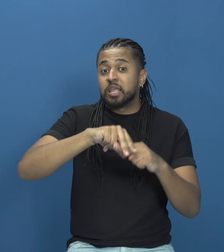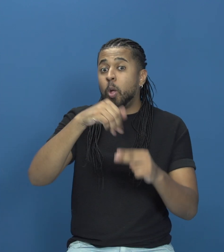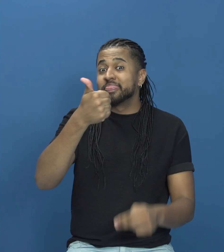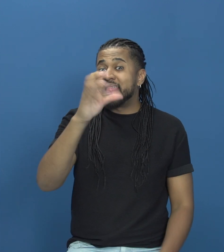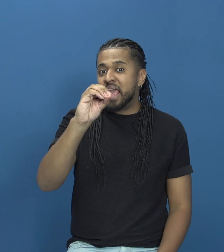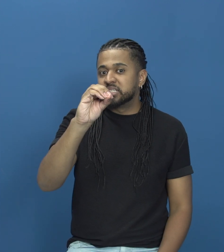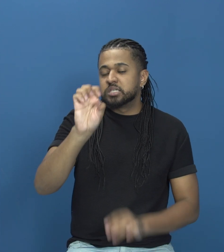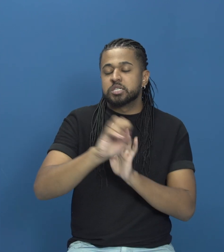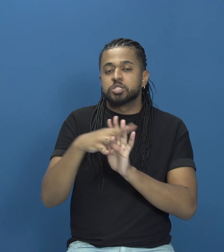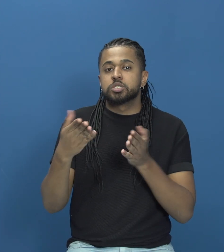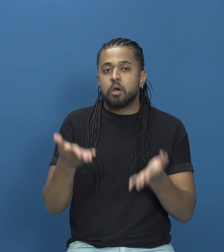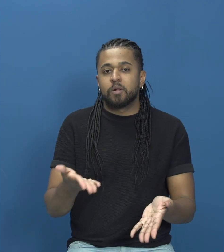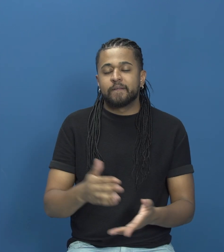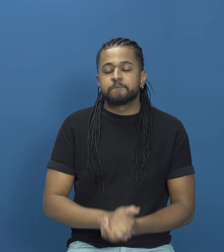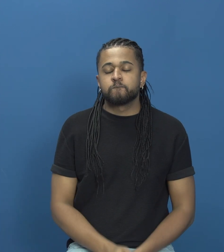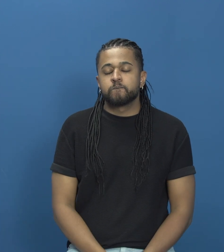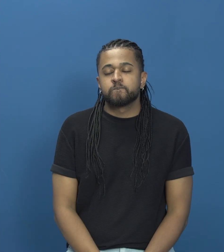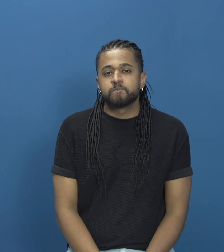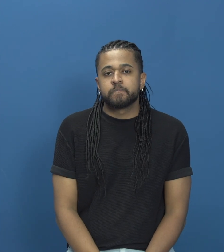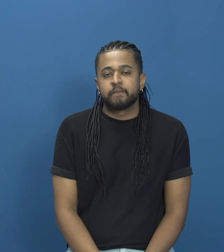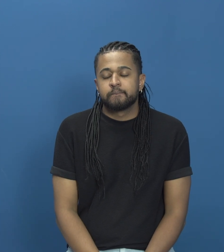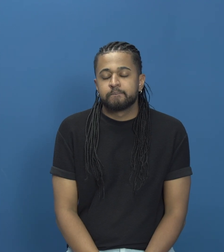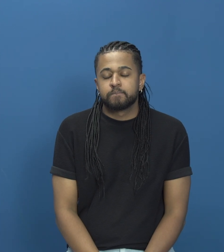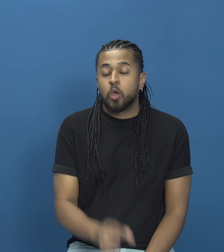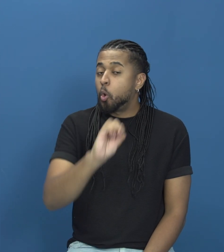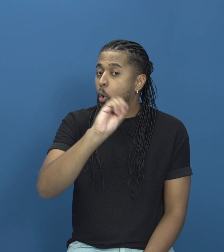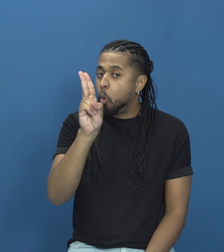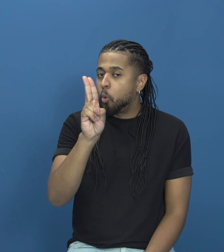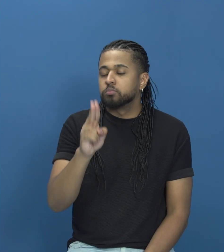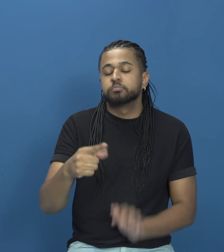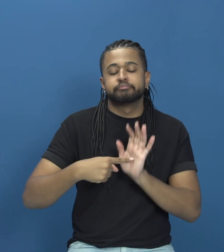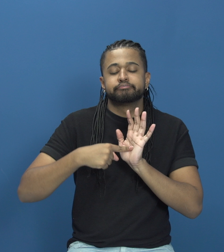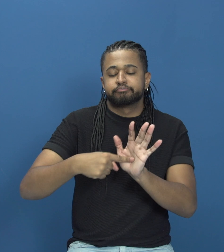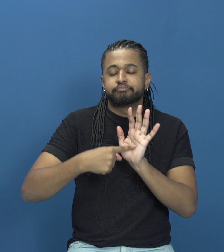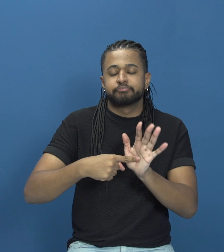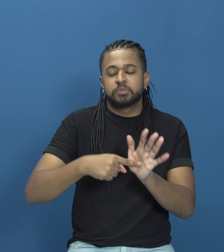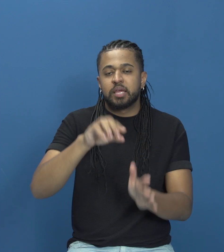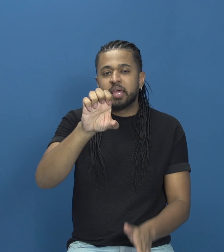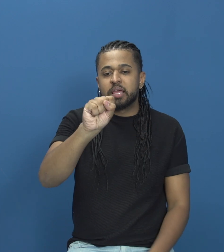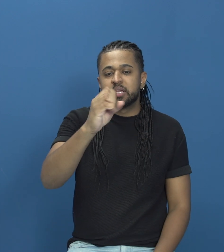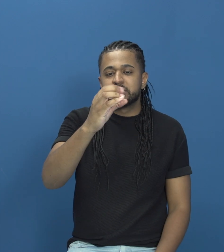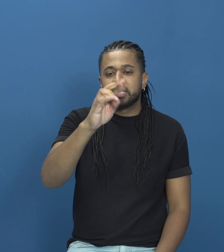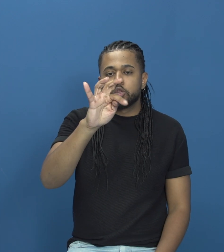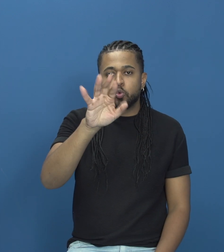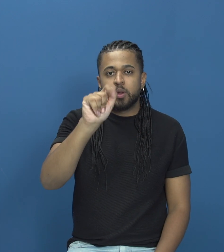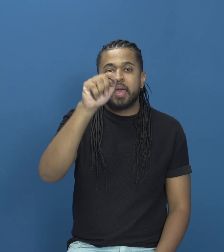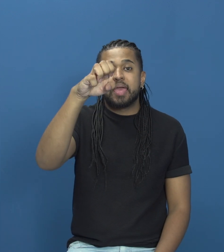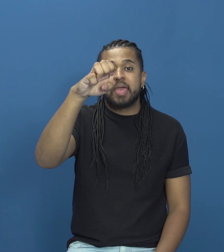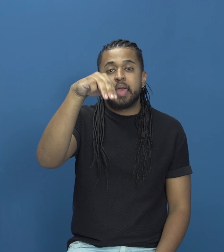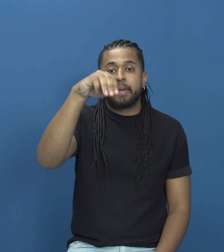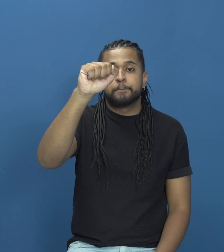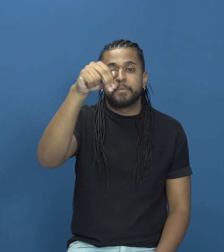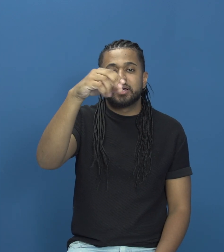10 do presente edital. Fecha parênteses. Ou apresentar escritura pública de